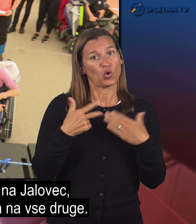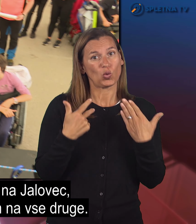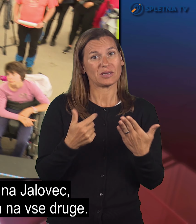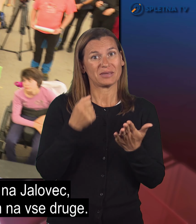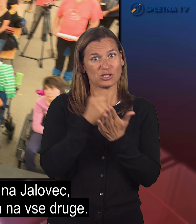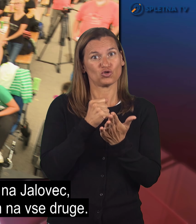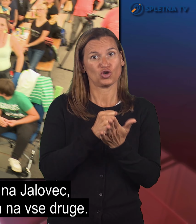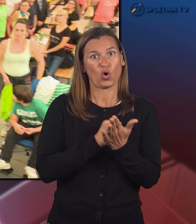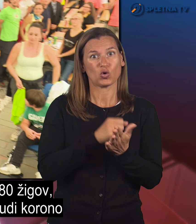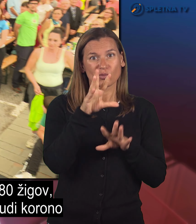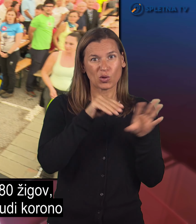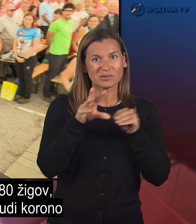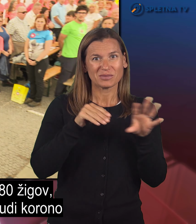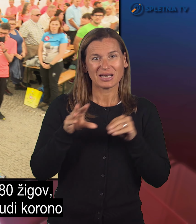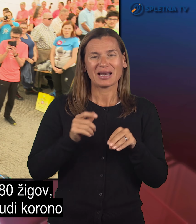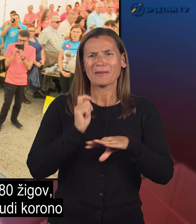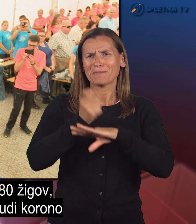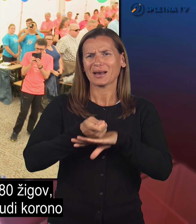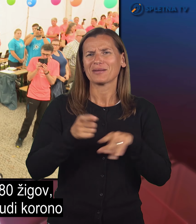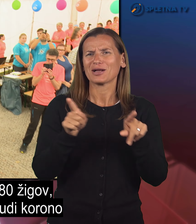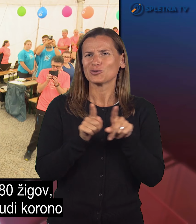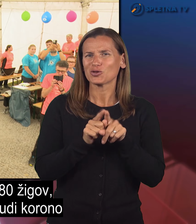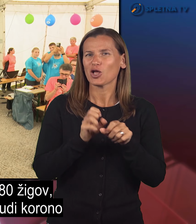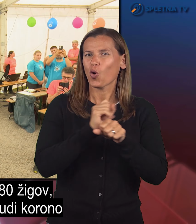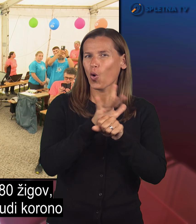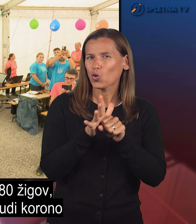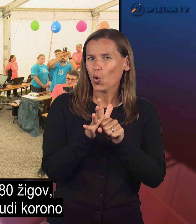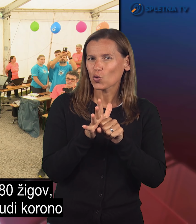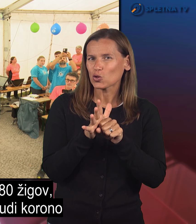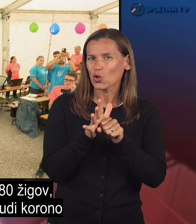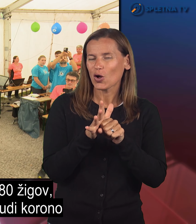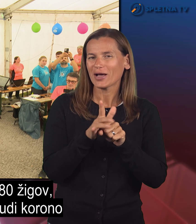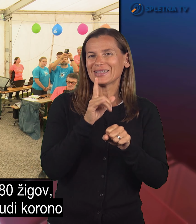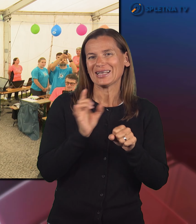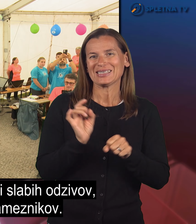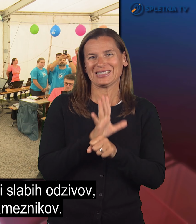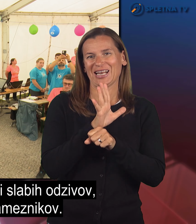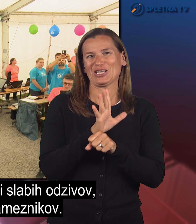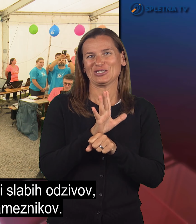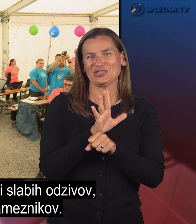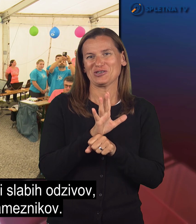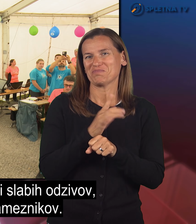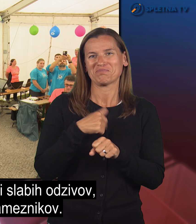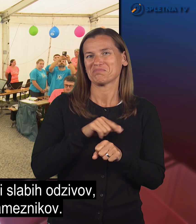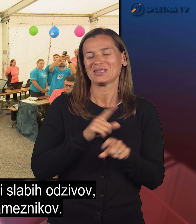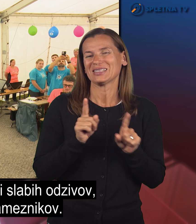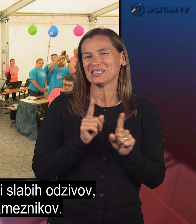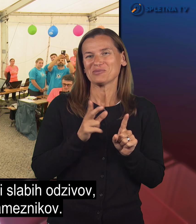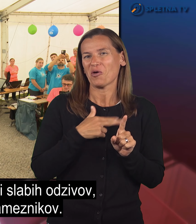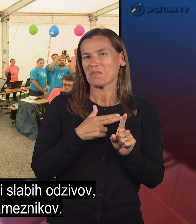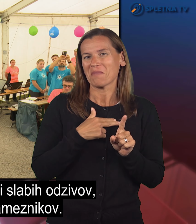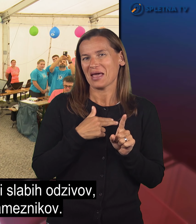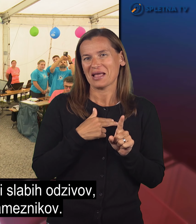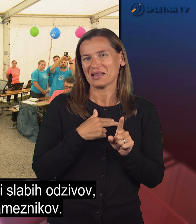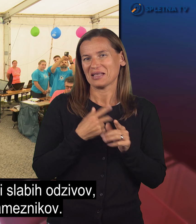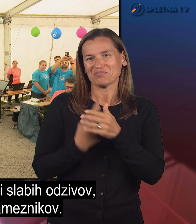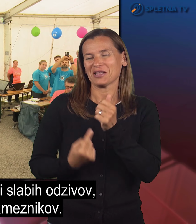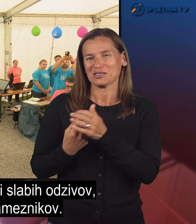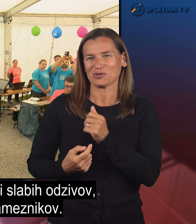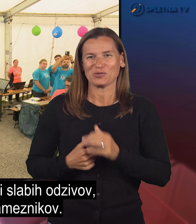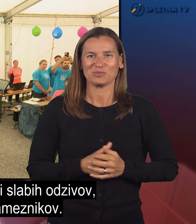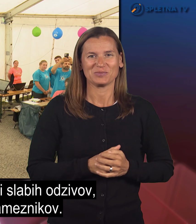ostalo. In 80 žigov se je zbiralo. Preboleli smo tudi korono, ki mi sreči nismo imeli